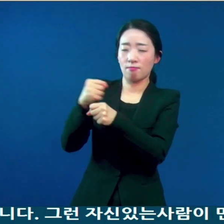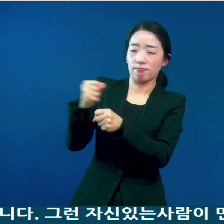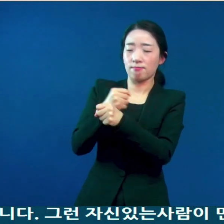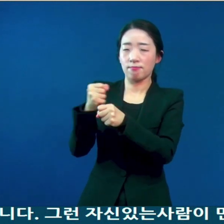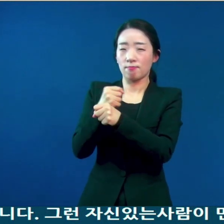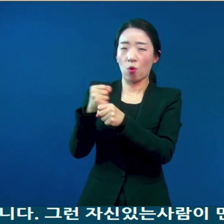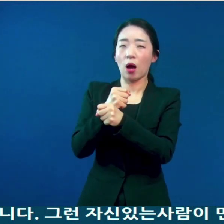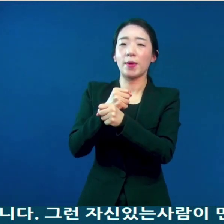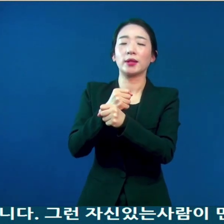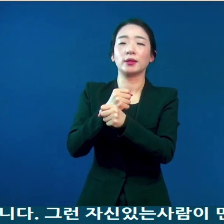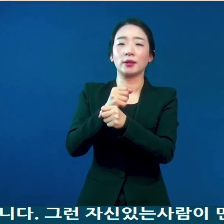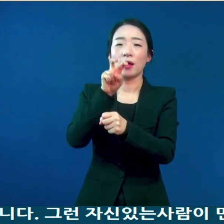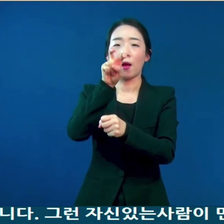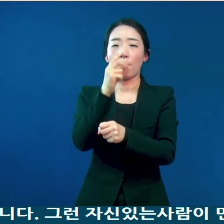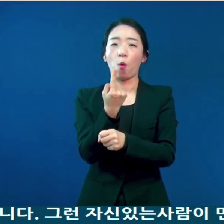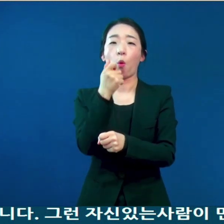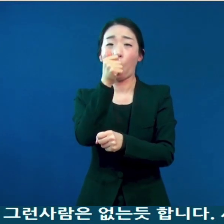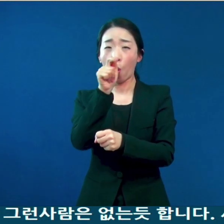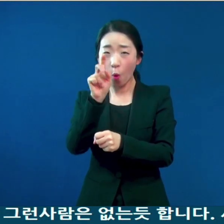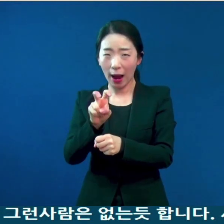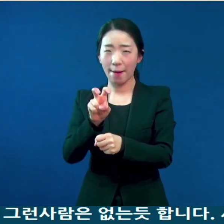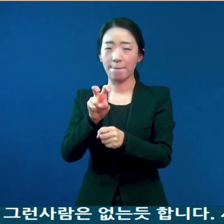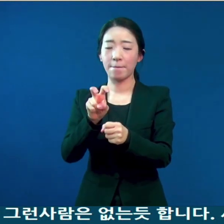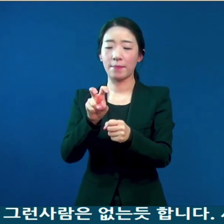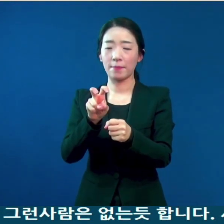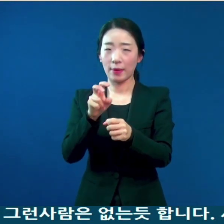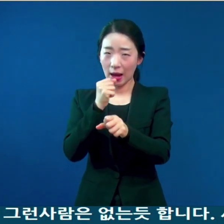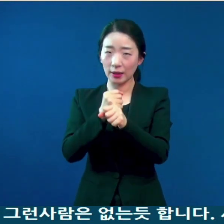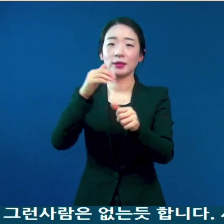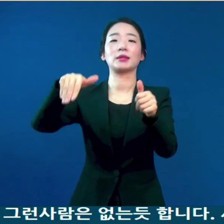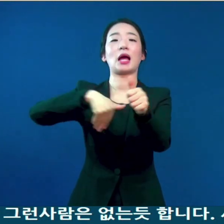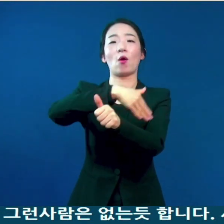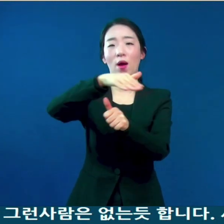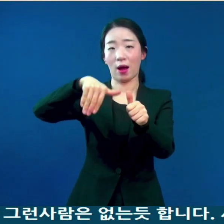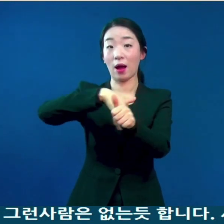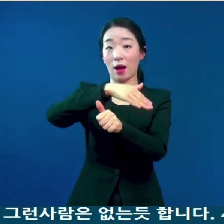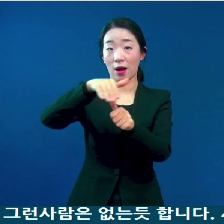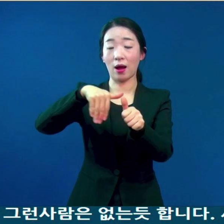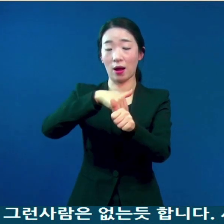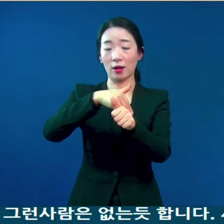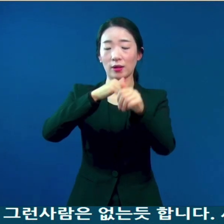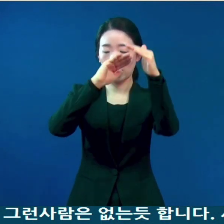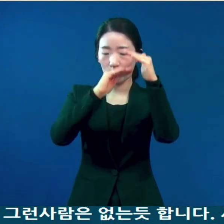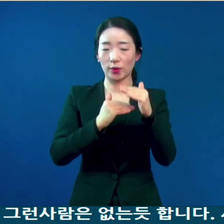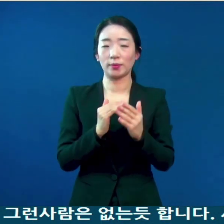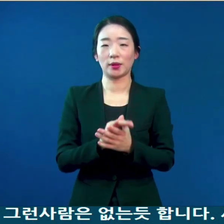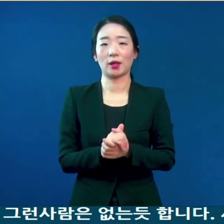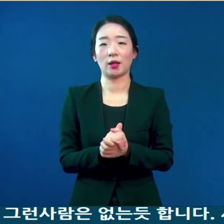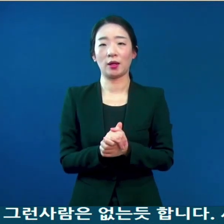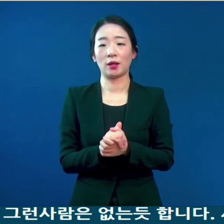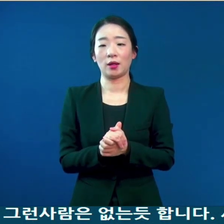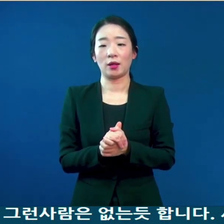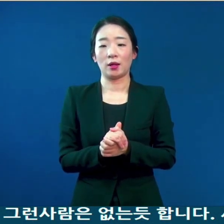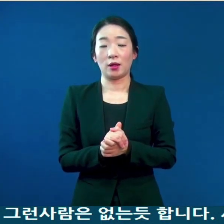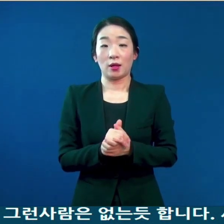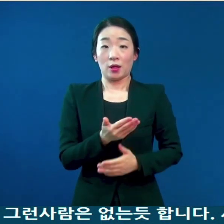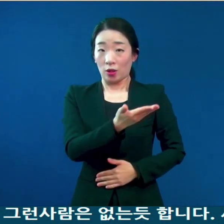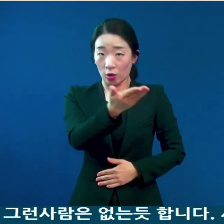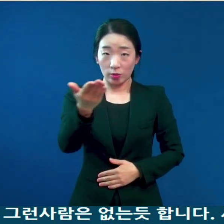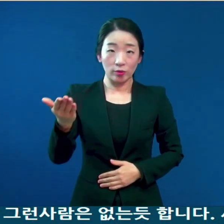더 결정적인 것은요, 사실 이 부분을 저는 여러분하고 꼭 나누고 싶습니다. 더 결정적인